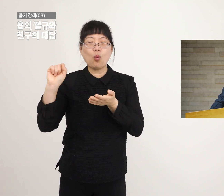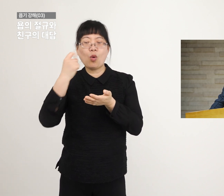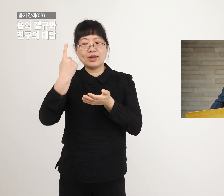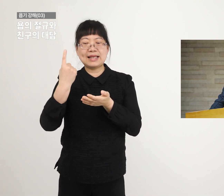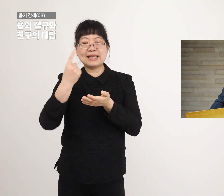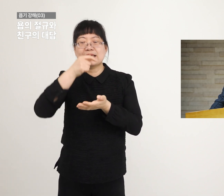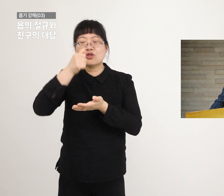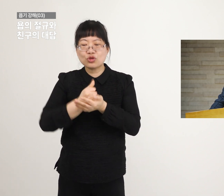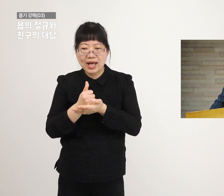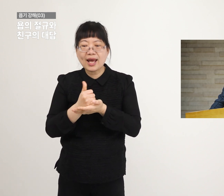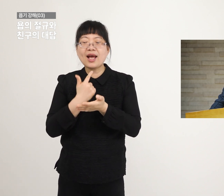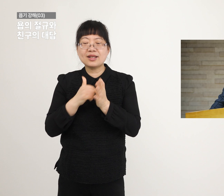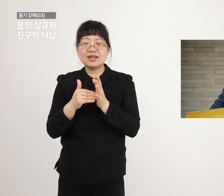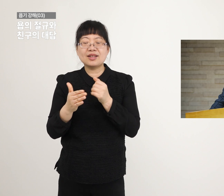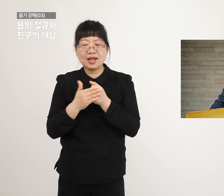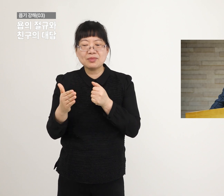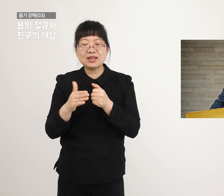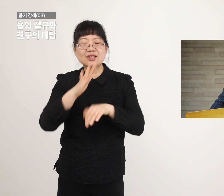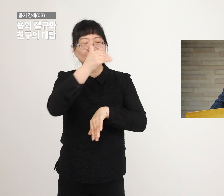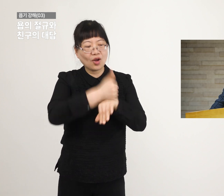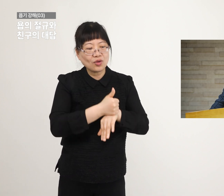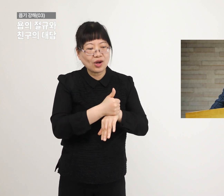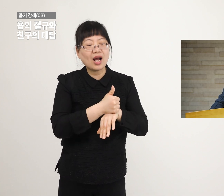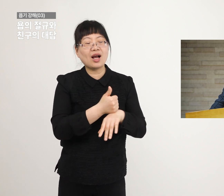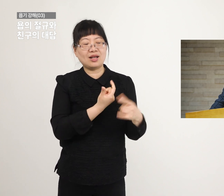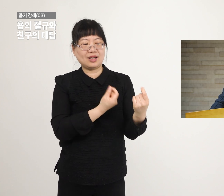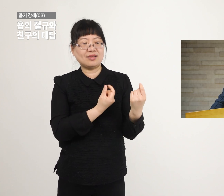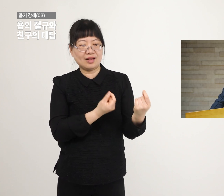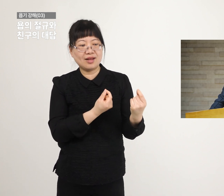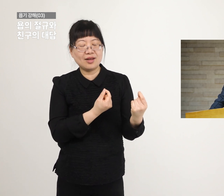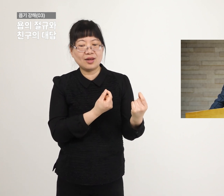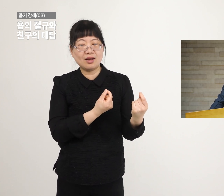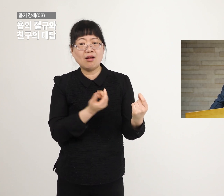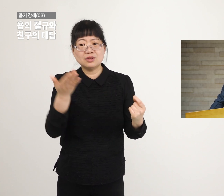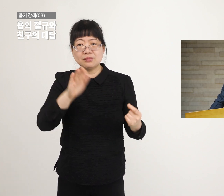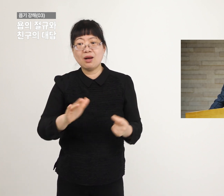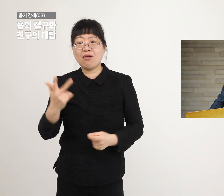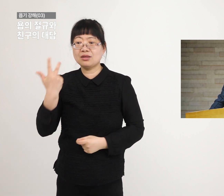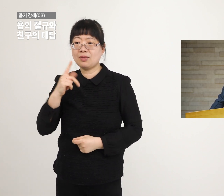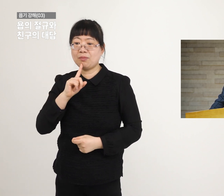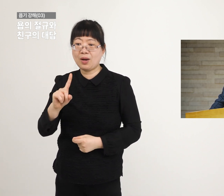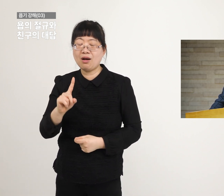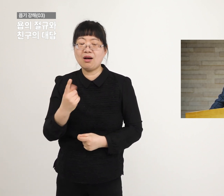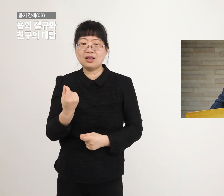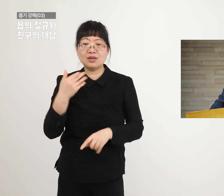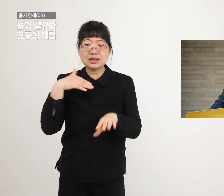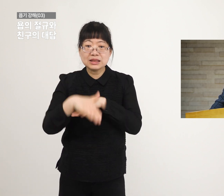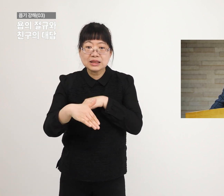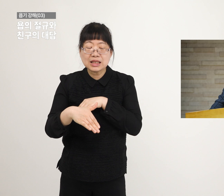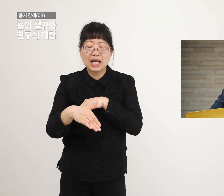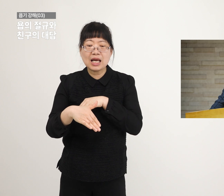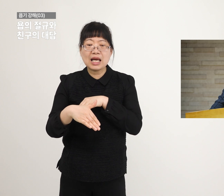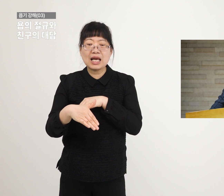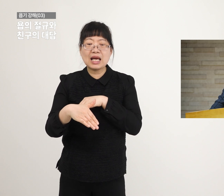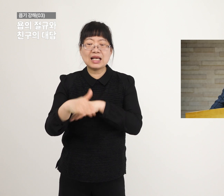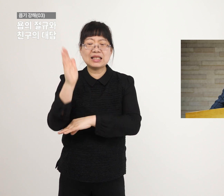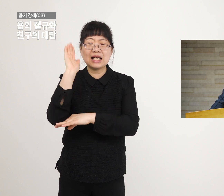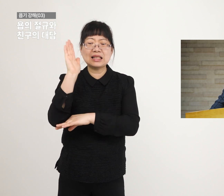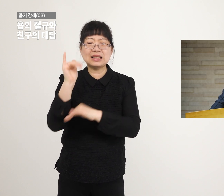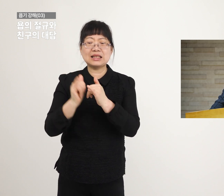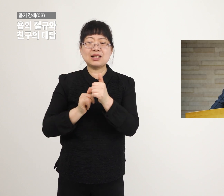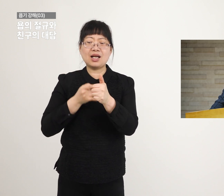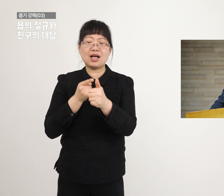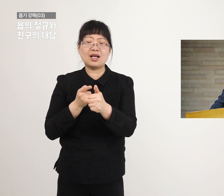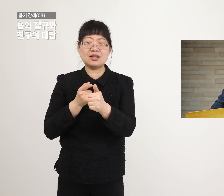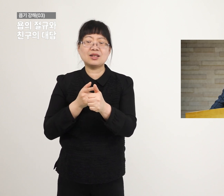거 아니겠어? 근데 지난주도 말씀을 드렸지만 이런 논리가 인간에게는 훨씬